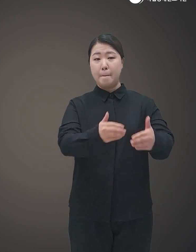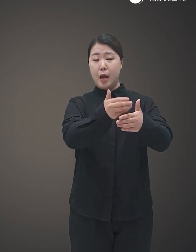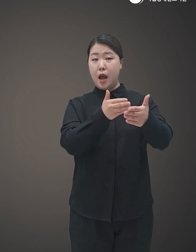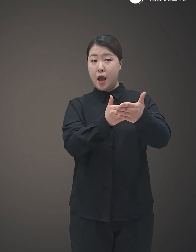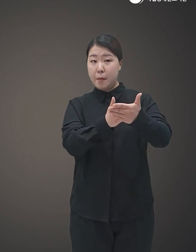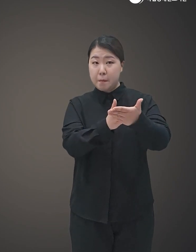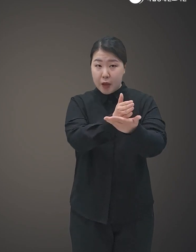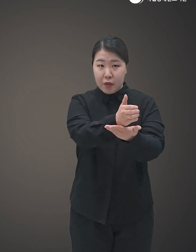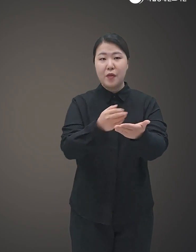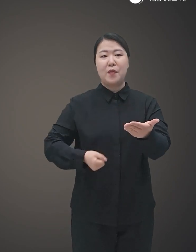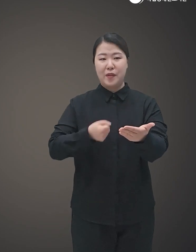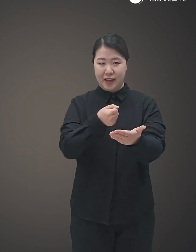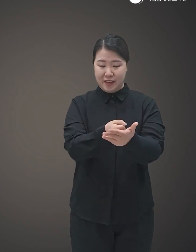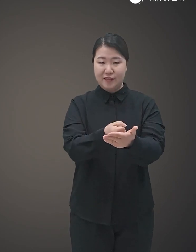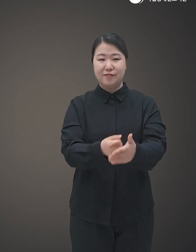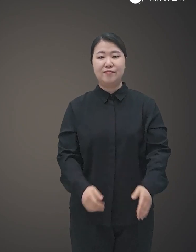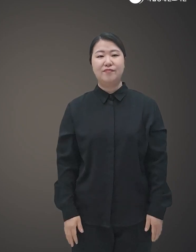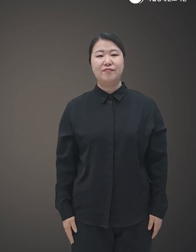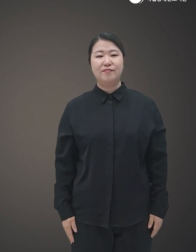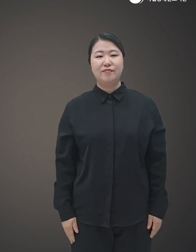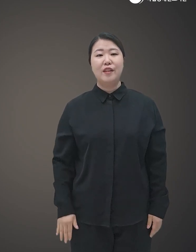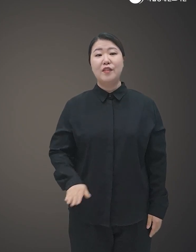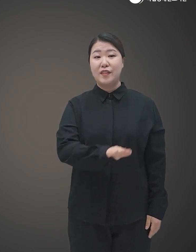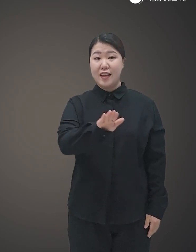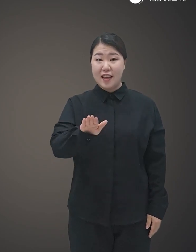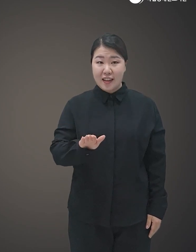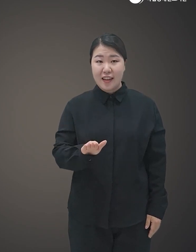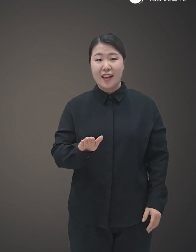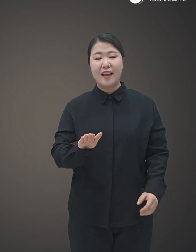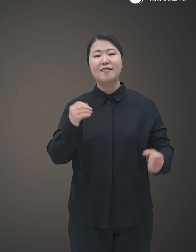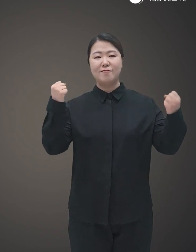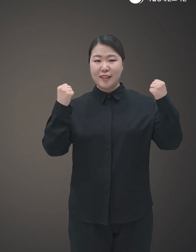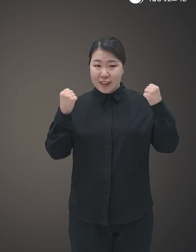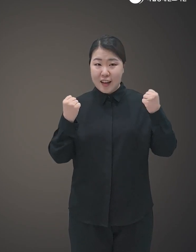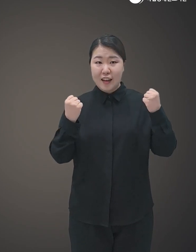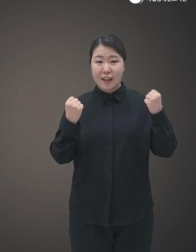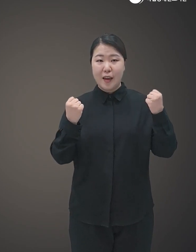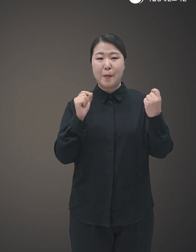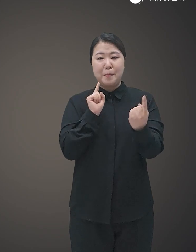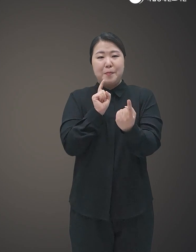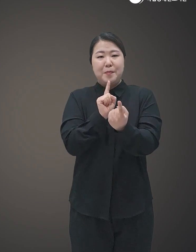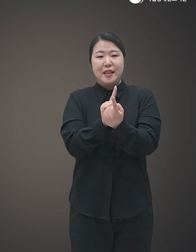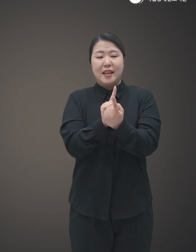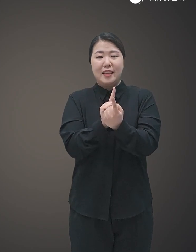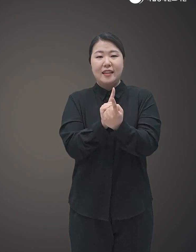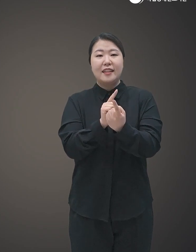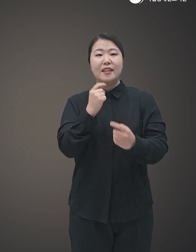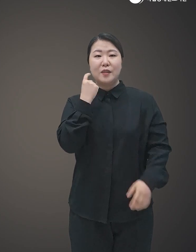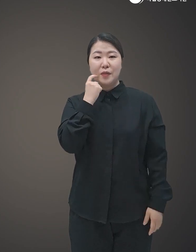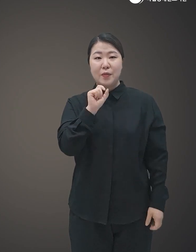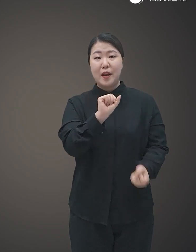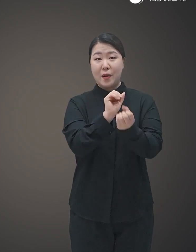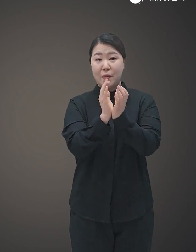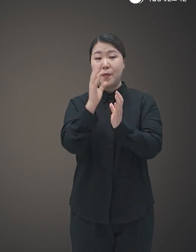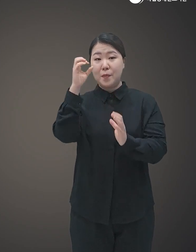꽉 막힌 길도 뚫고 가는 용기. 우리 앞에 씩씩하게 찾아온 개나리빛 동시집.